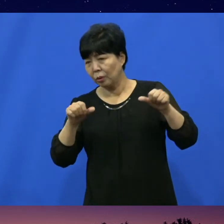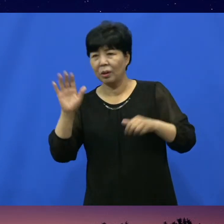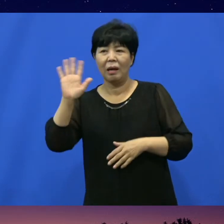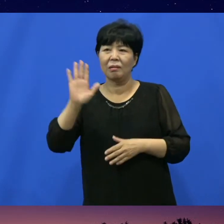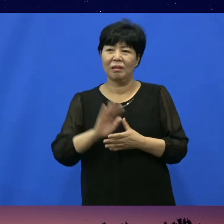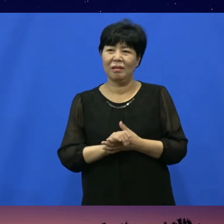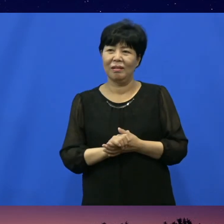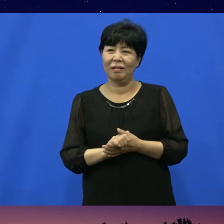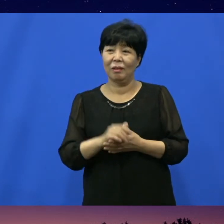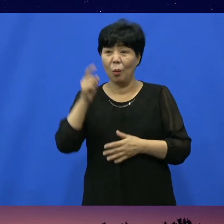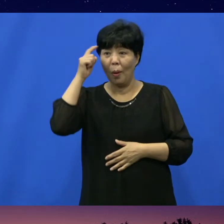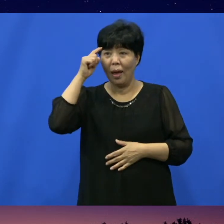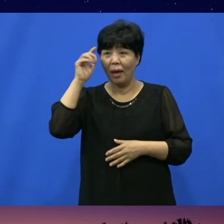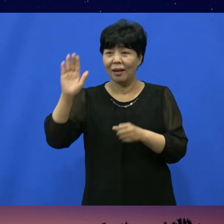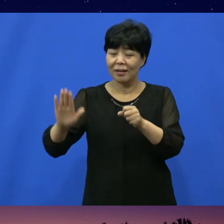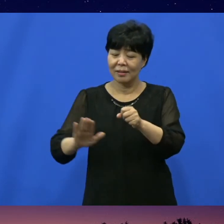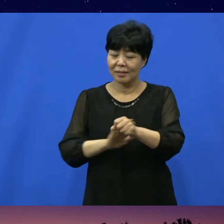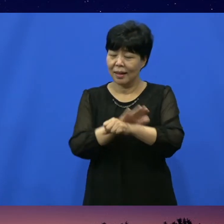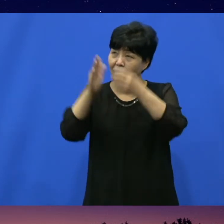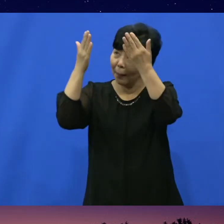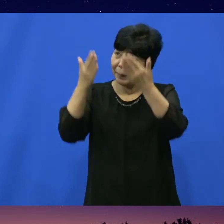때문에.